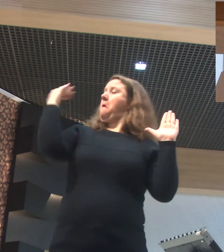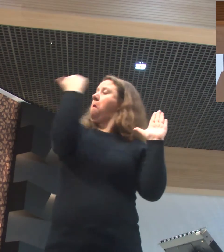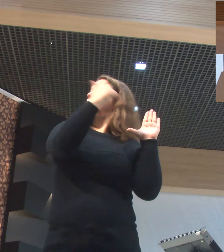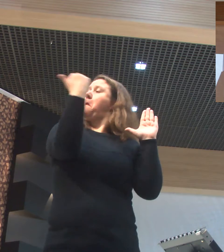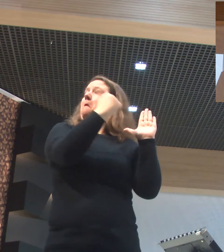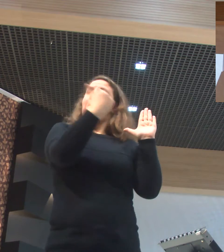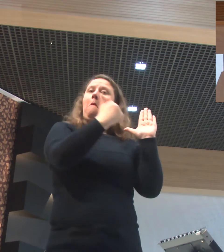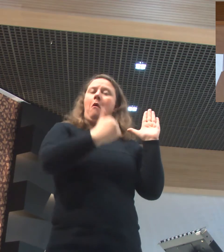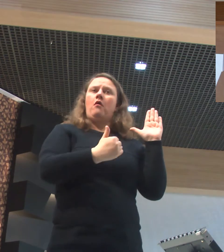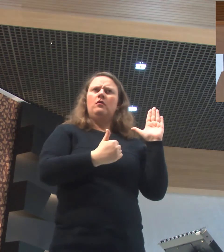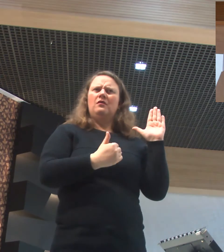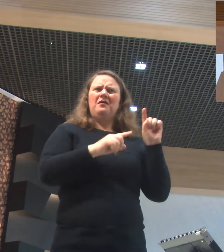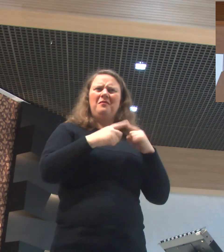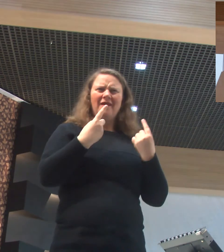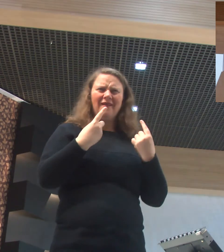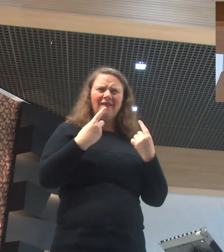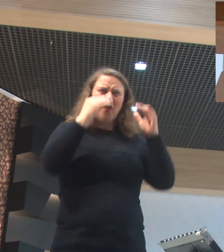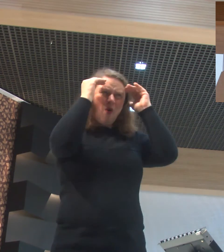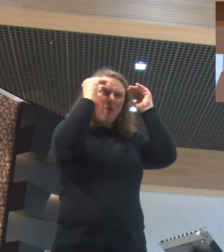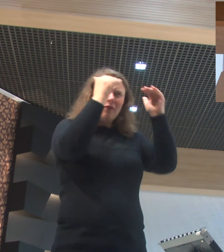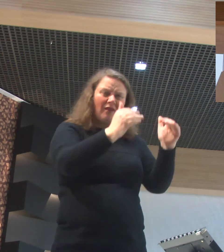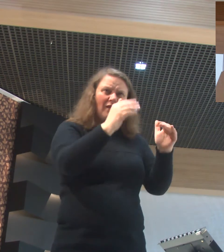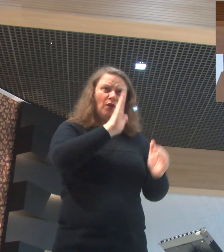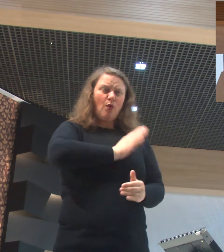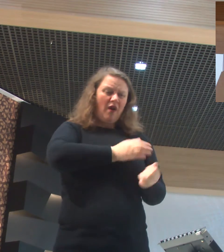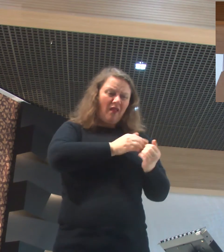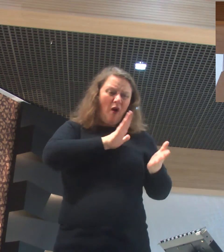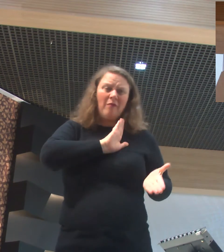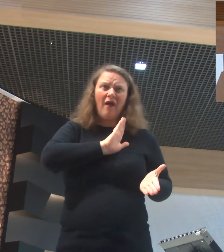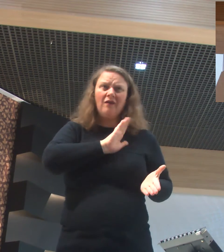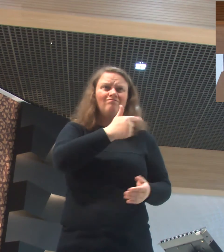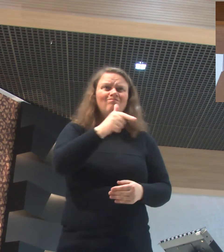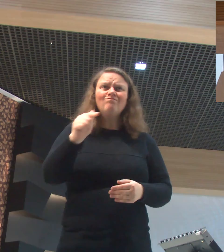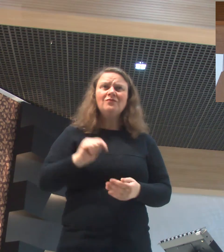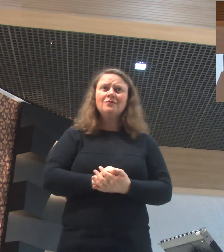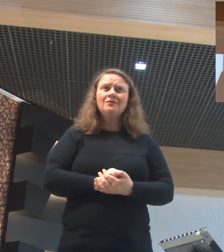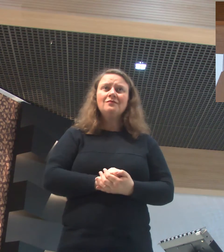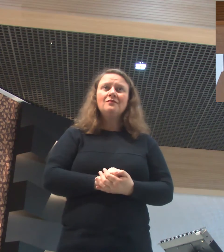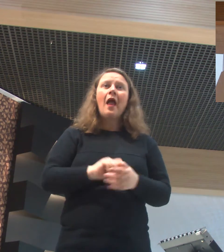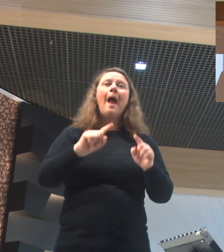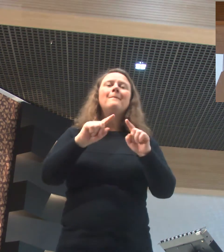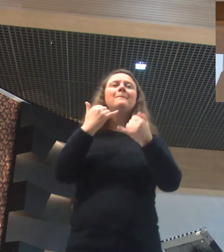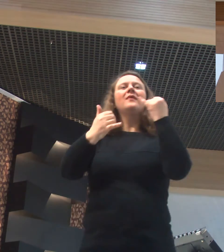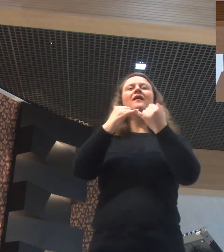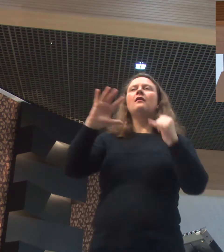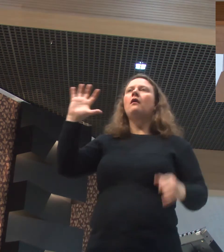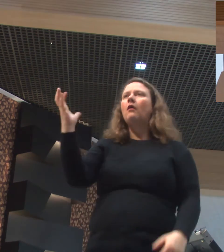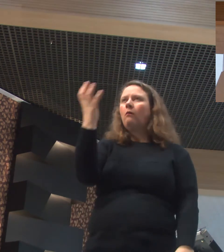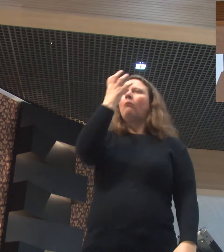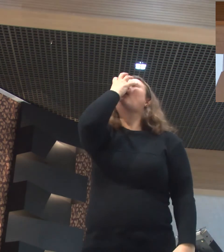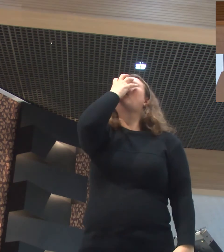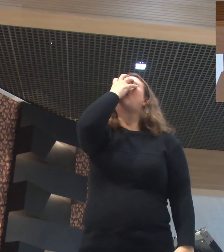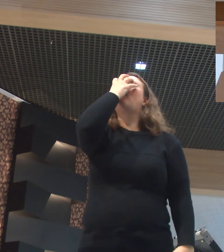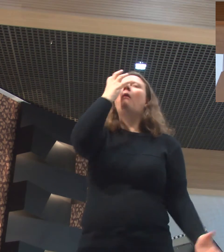cumpriam. Mas, enfim, essa era a máscara deles. Quem olhava para eles,